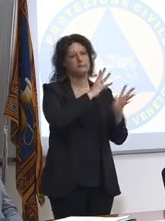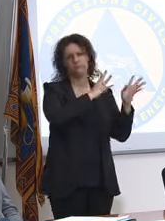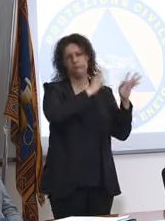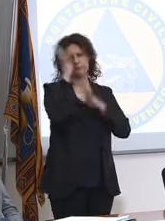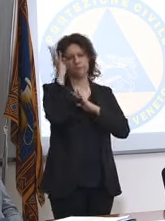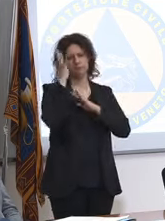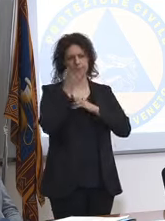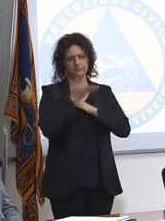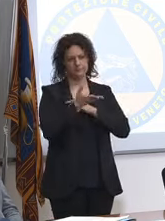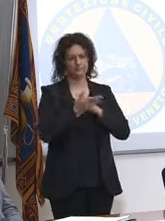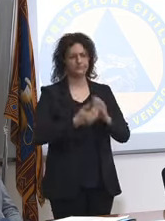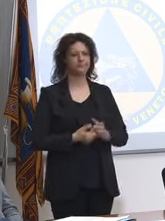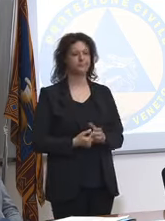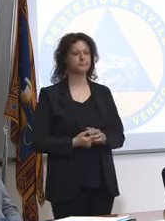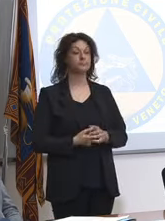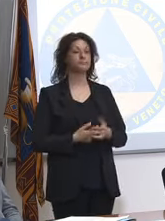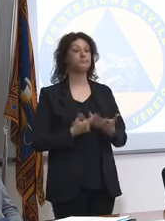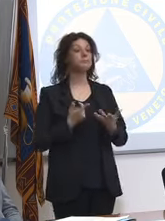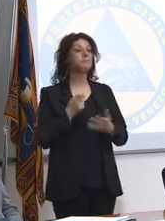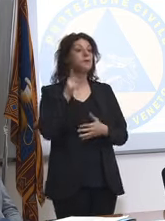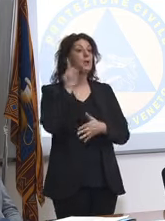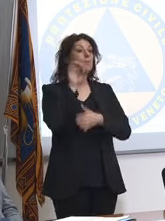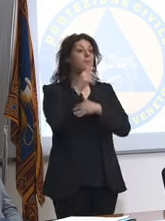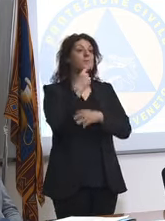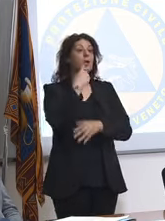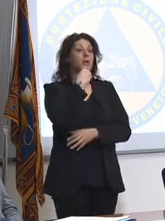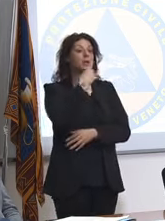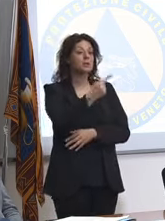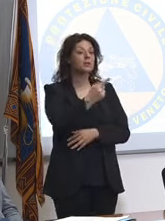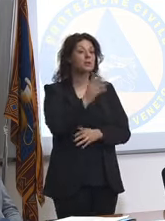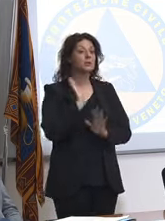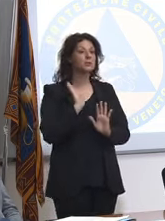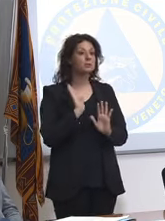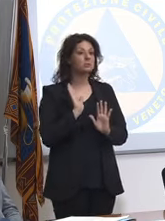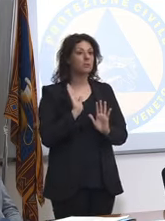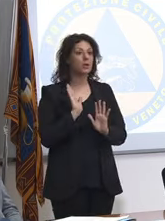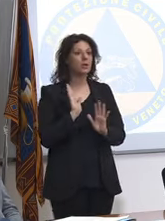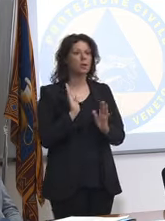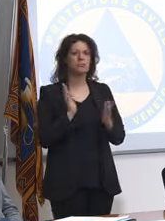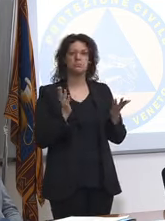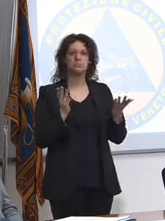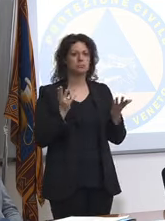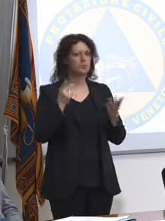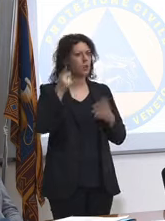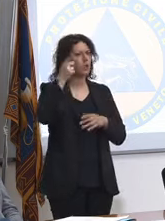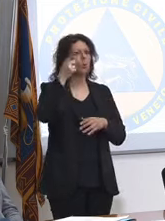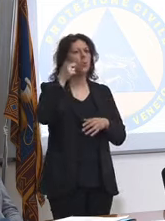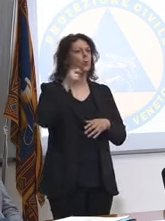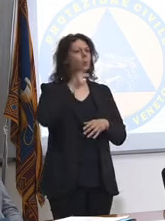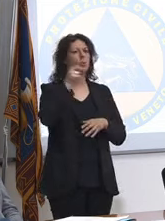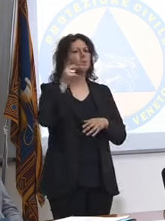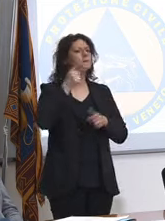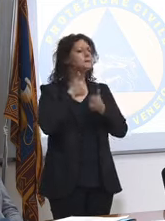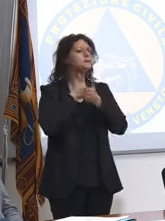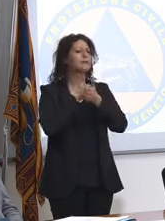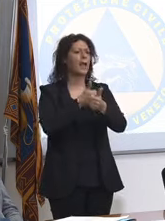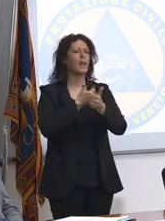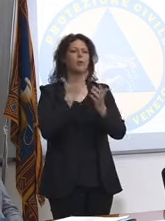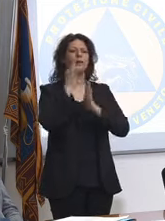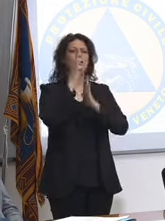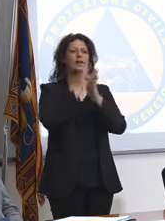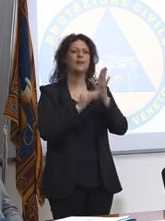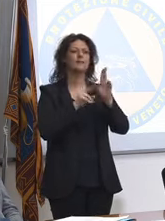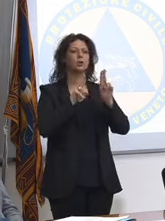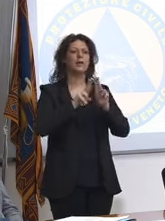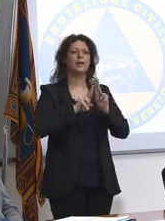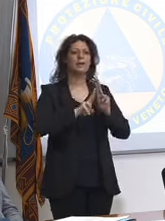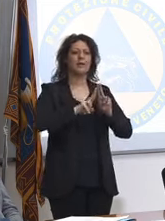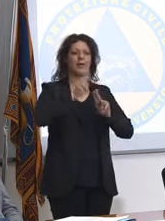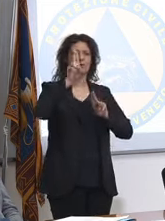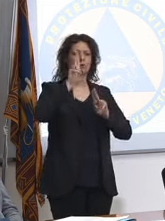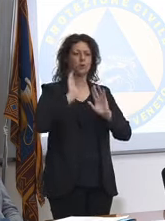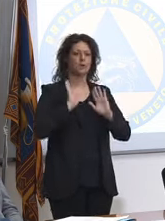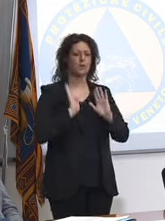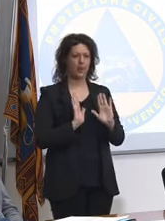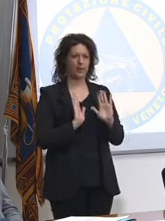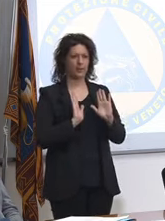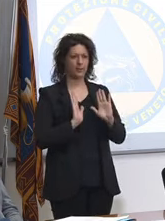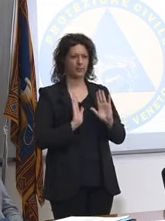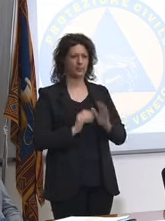E dice che lui era in linea con quelle che erano le indicazioni nazionali, che allo stato attuale non